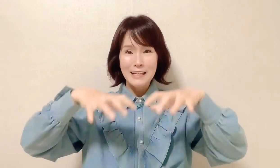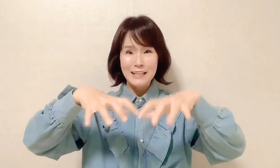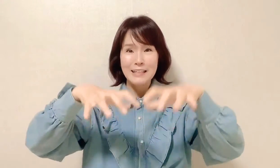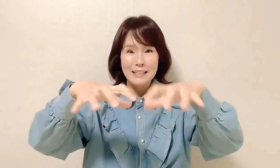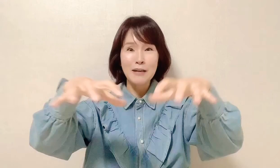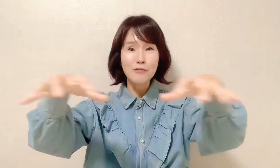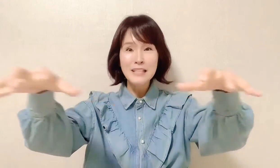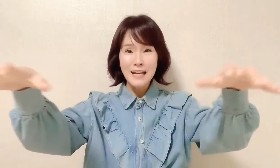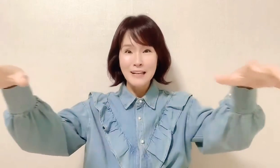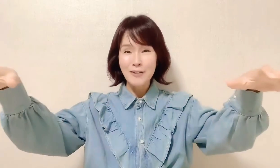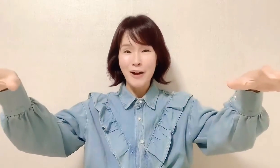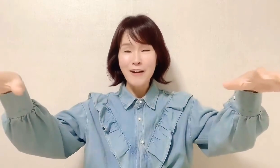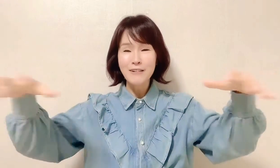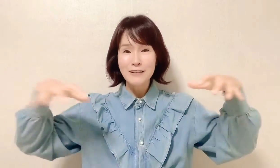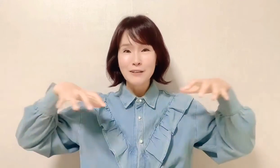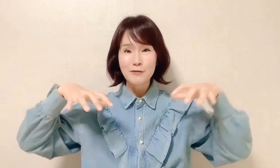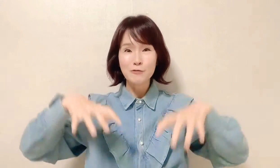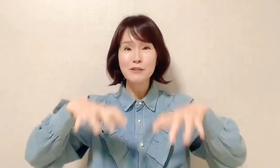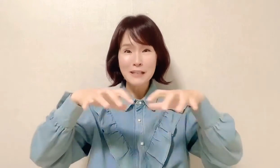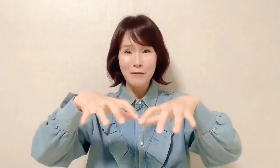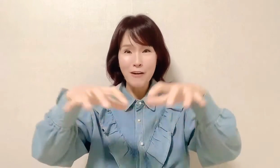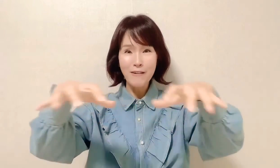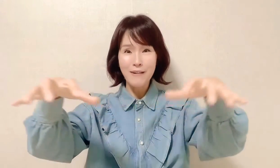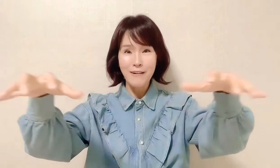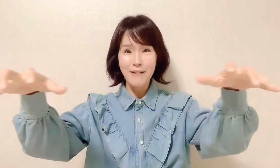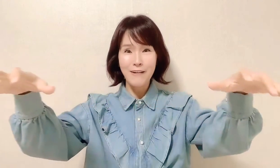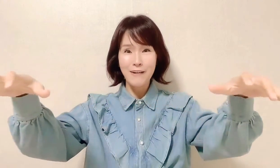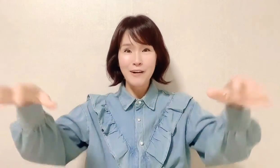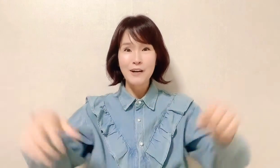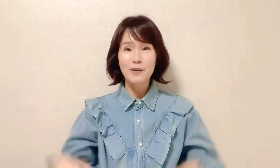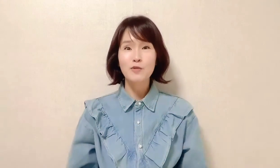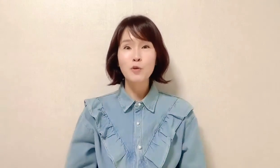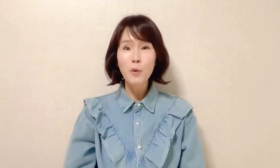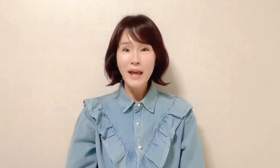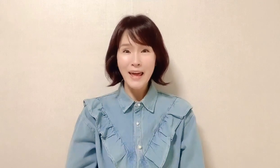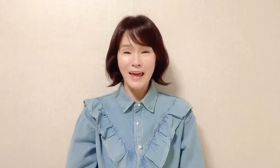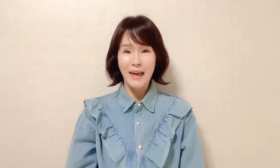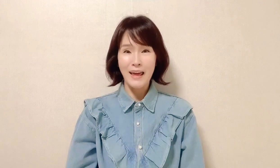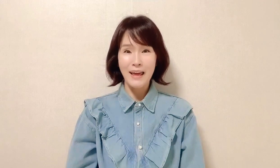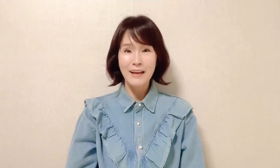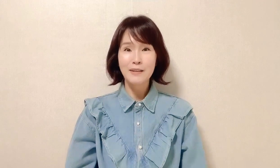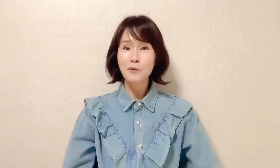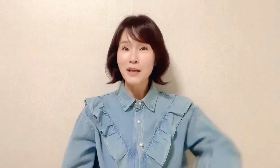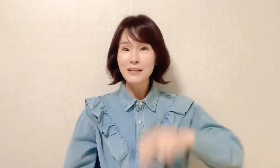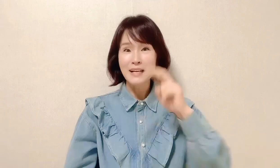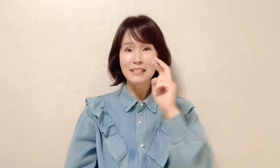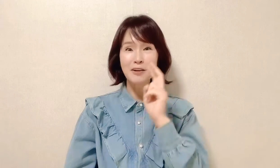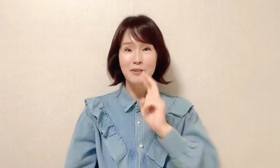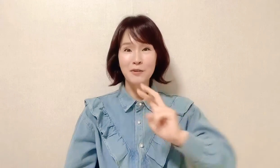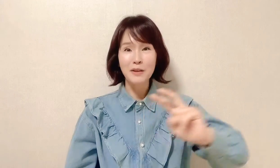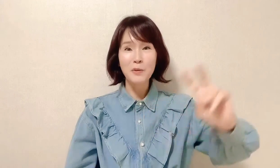이게 울리다라는 거예요. 울리며 노래해 노래는 아시죠? 이렇게